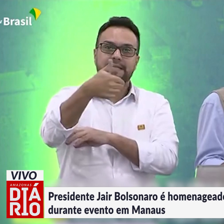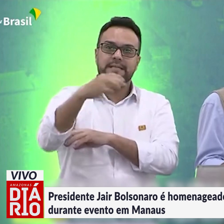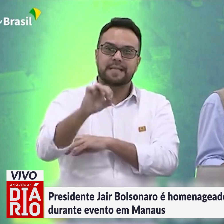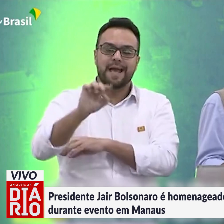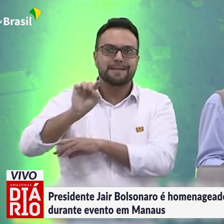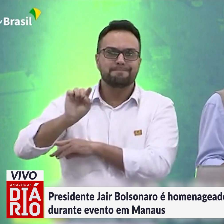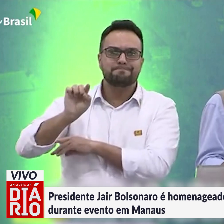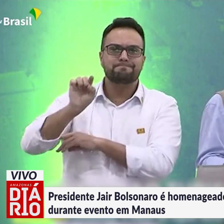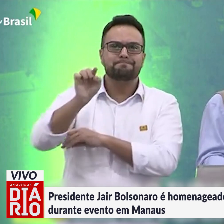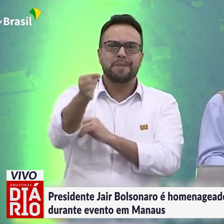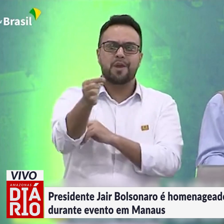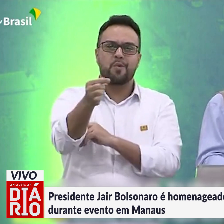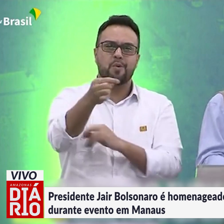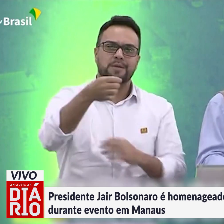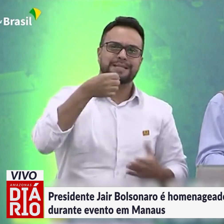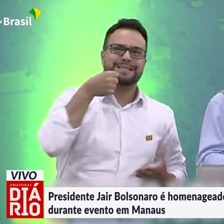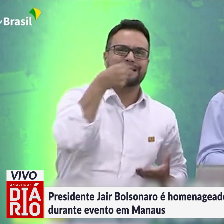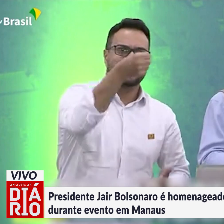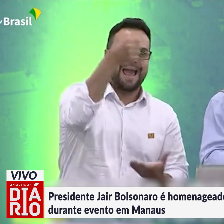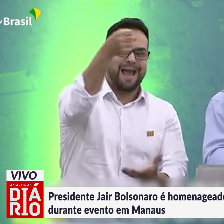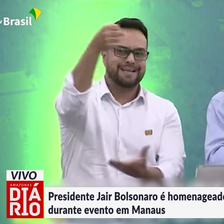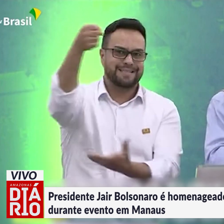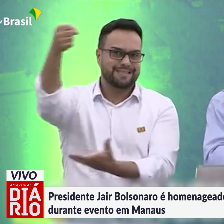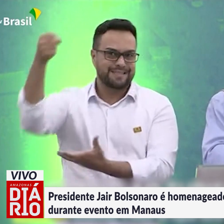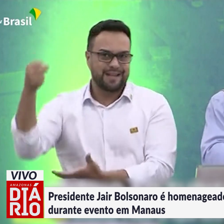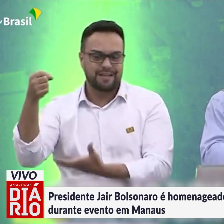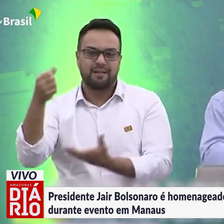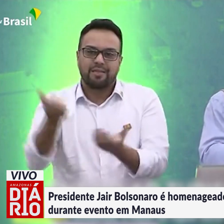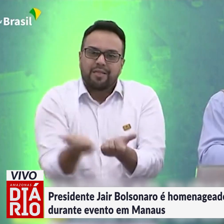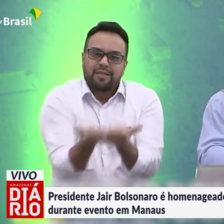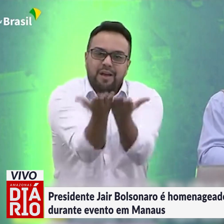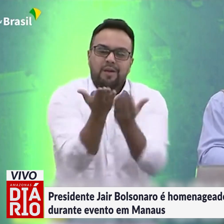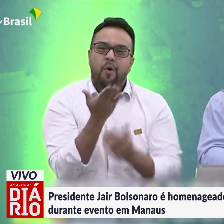mil cestas básicas. E não é só.